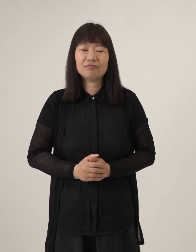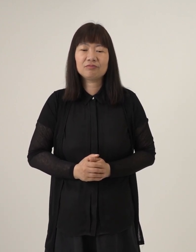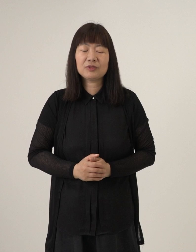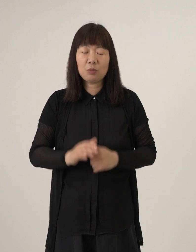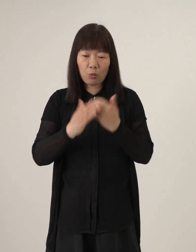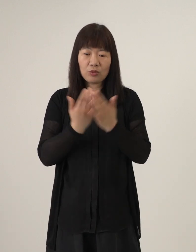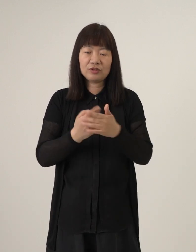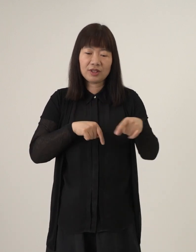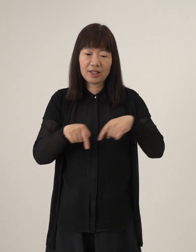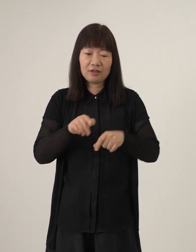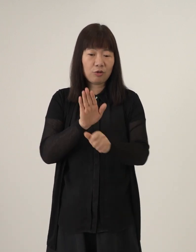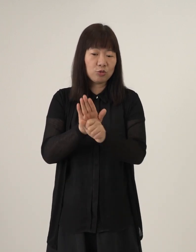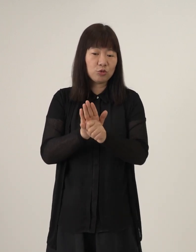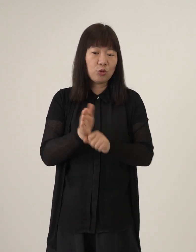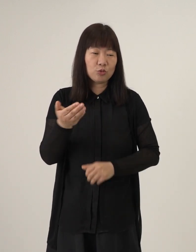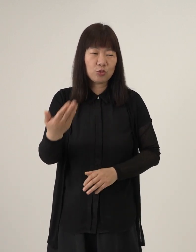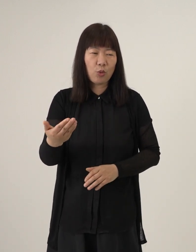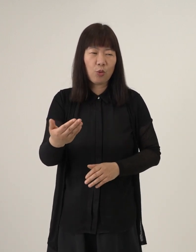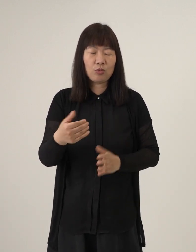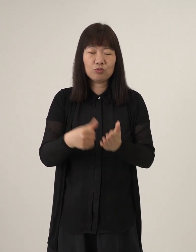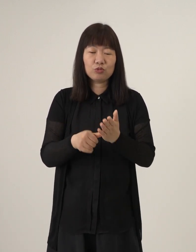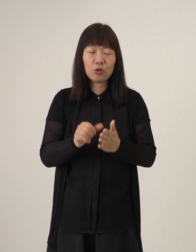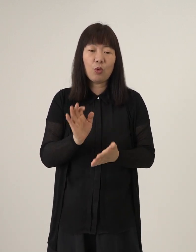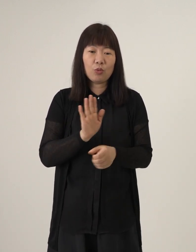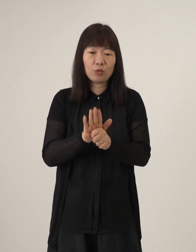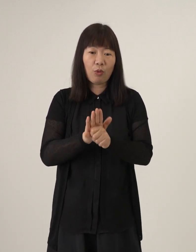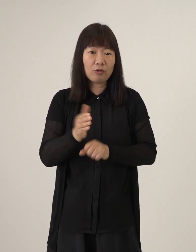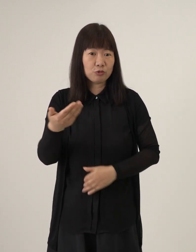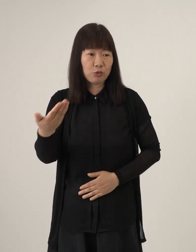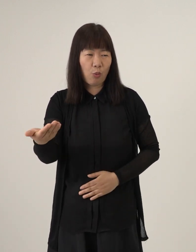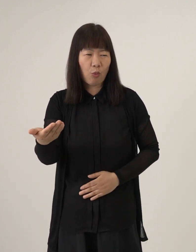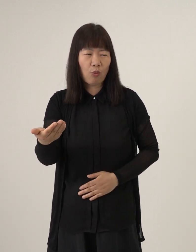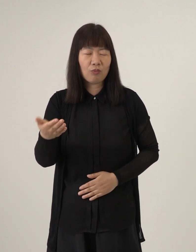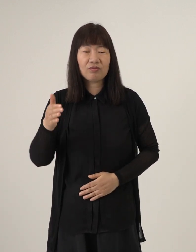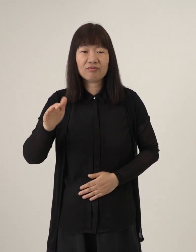모든 지원 다 해주고 물자까지 다 도와준다고 했는데